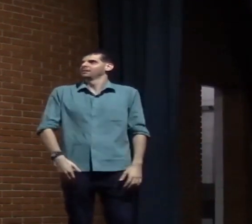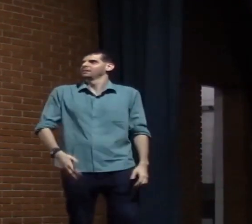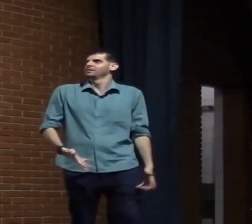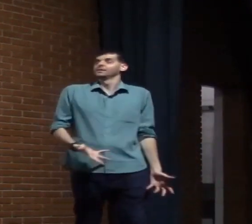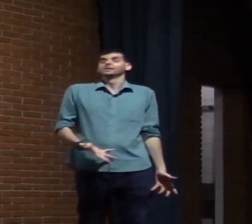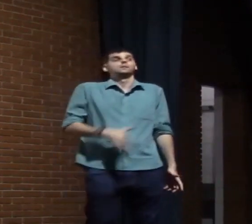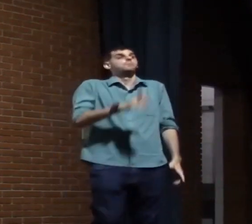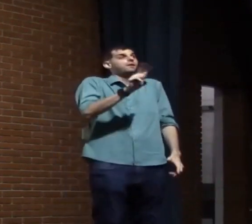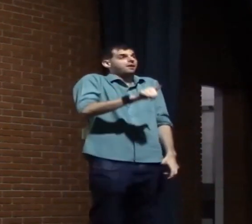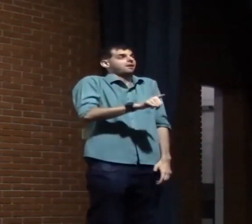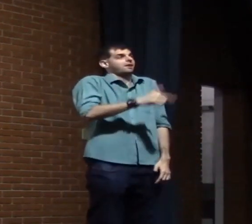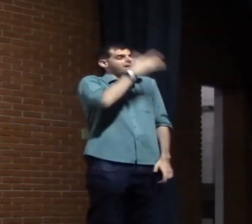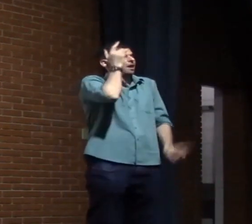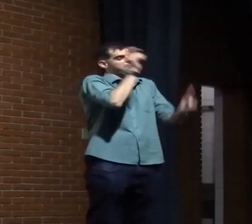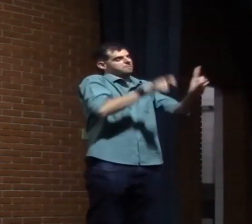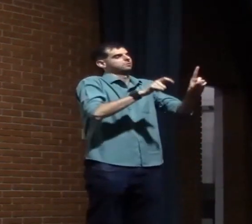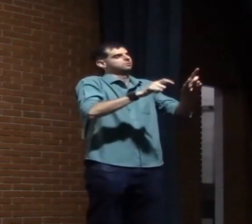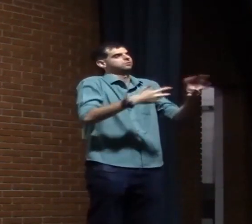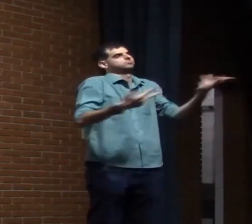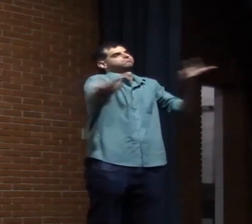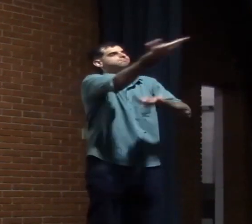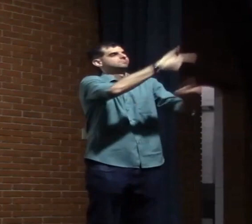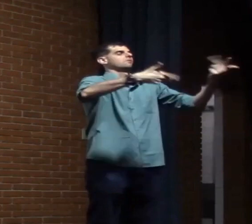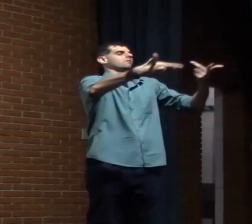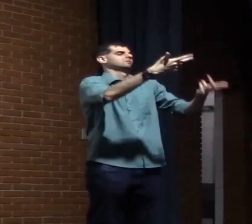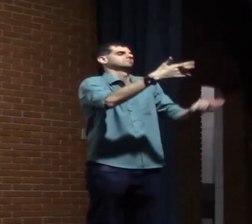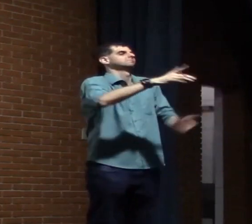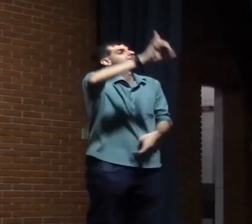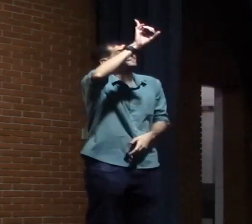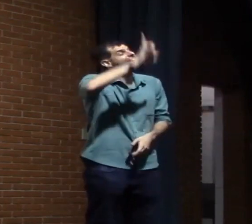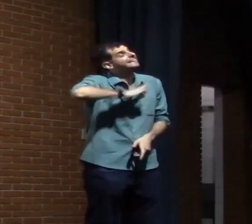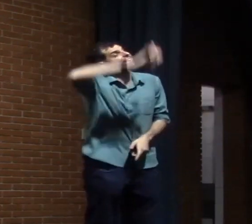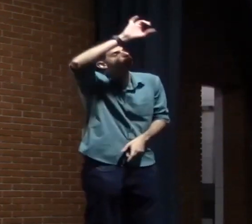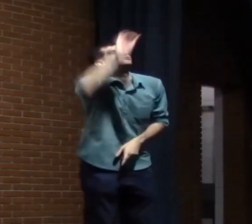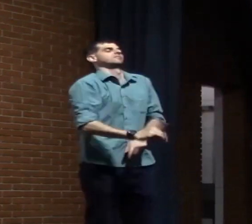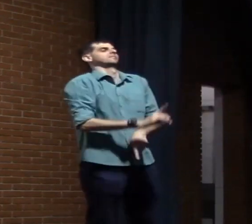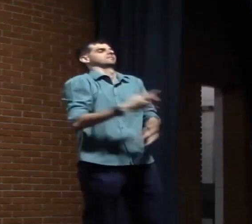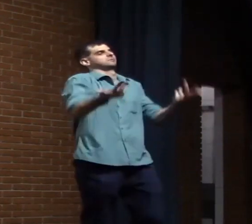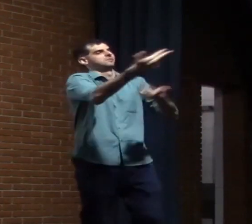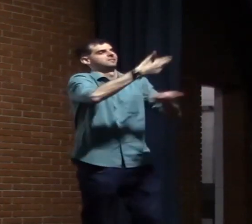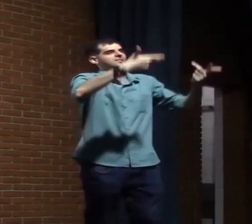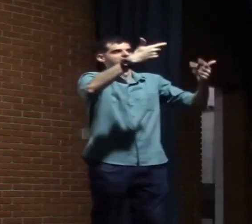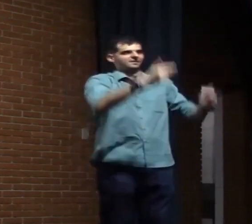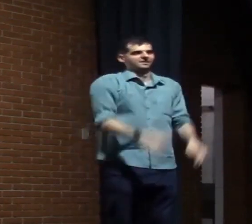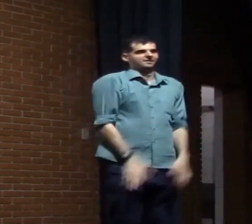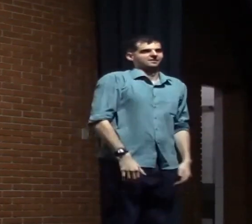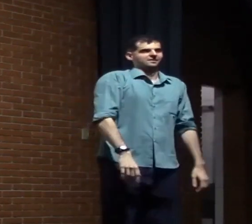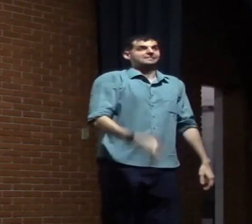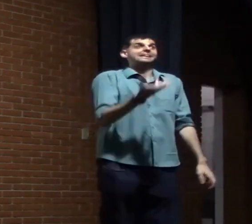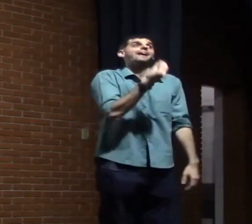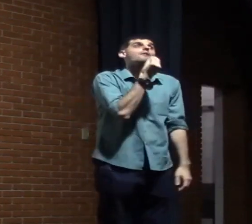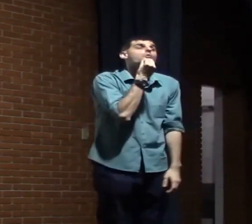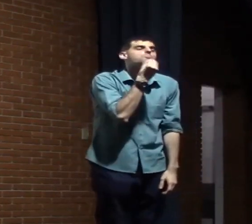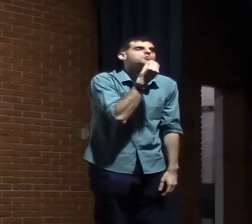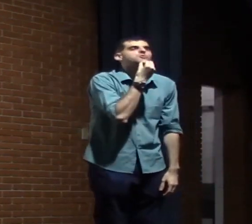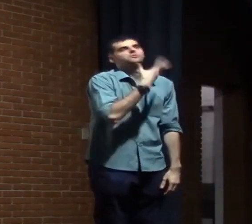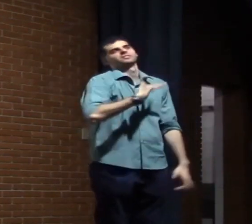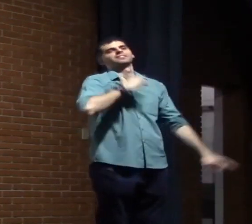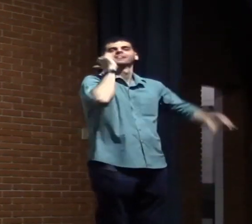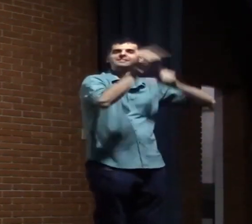ele quer seu espaço. Sabe? Ele quer ser visto como uma pessoa, um cidadão, que tem os seus direitos respeitados, né?